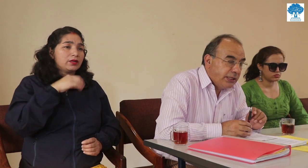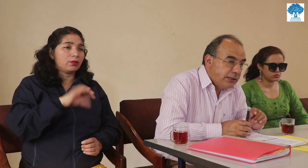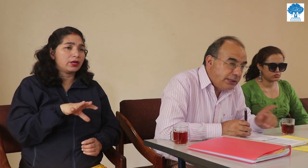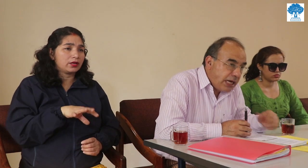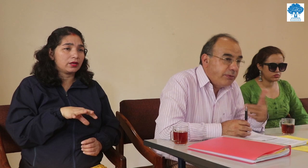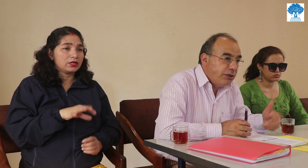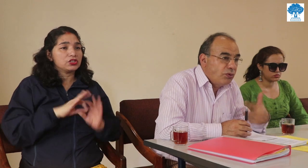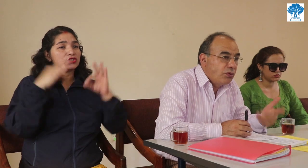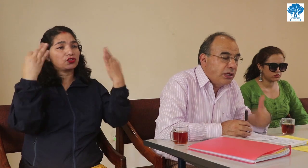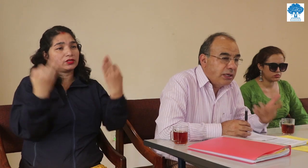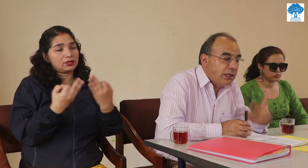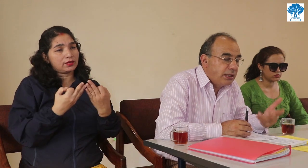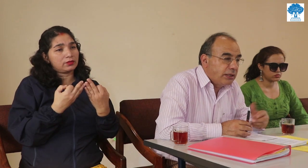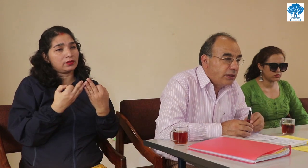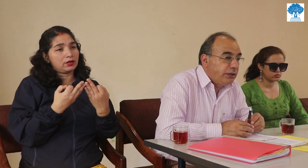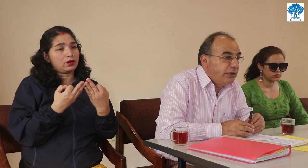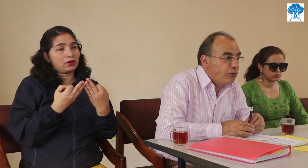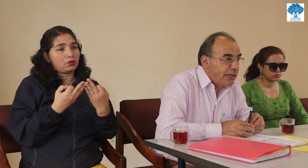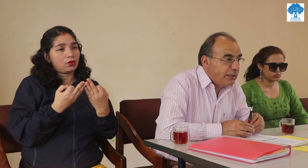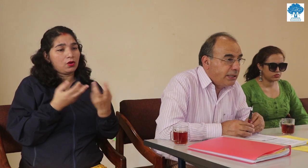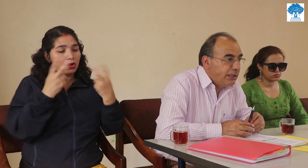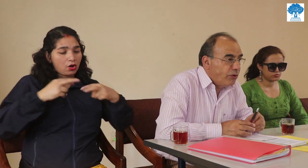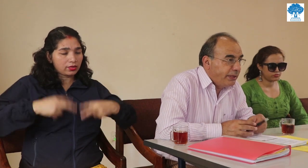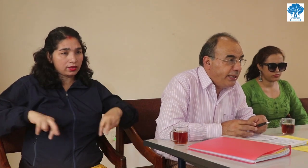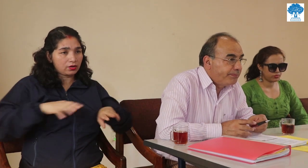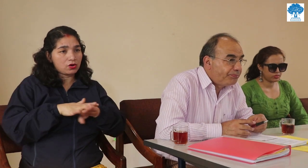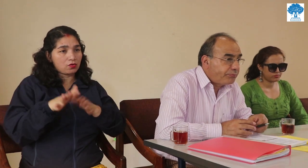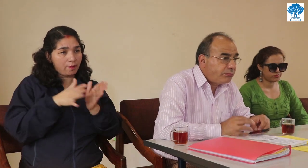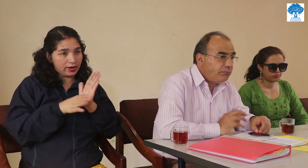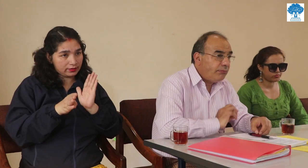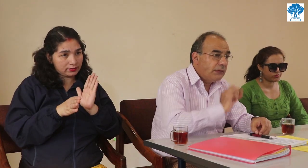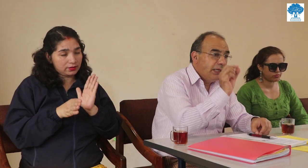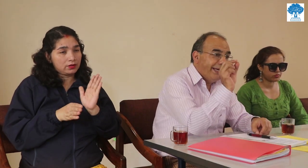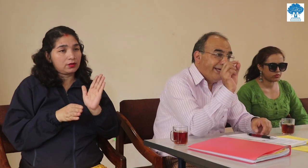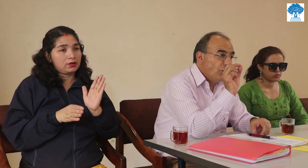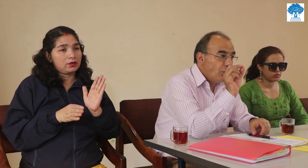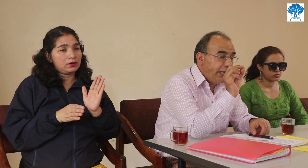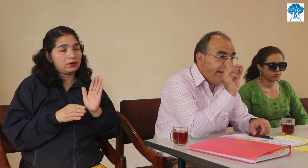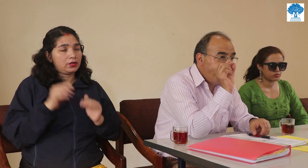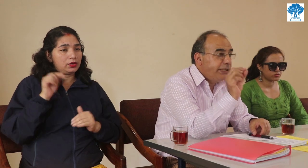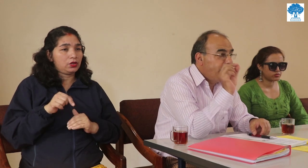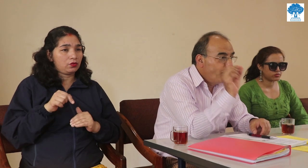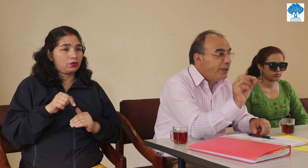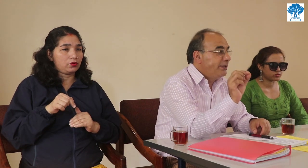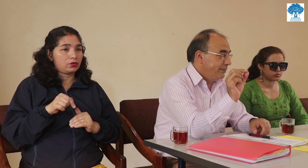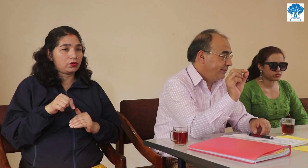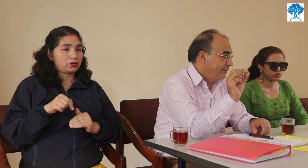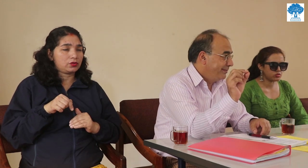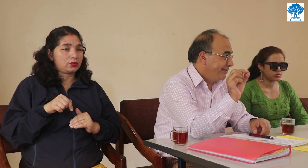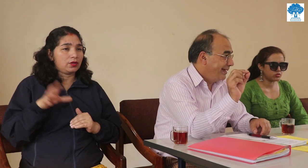अनि संसारभरिको अध्ययनहरूबाट के देखियो भने यो एभ्री